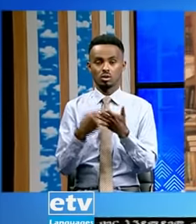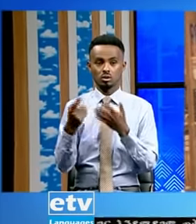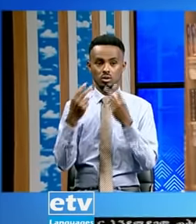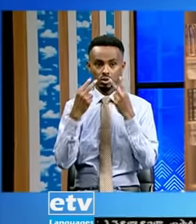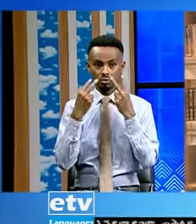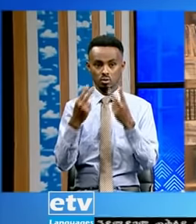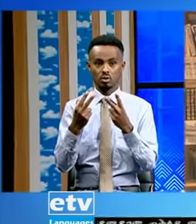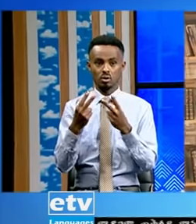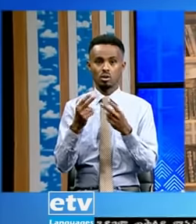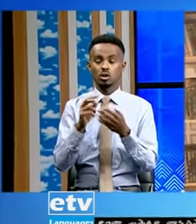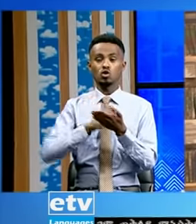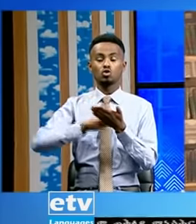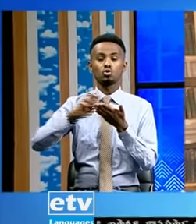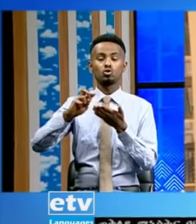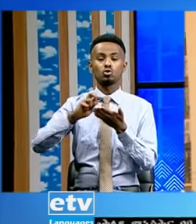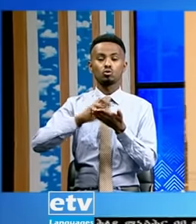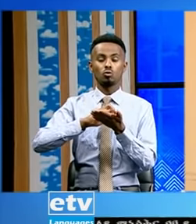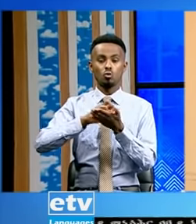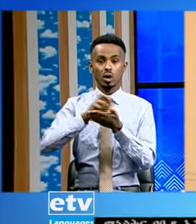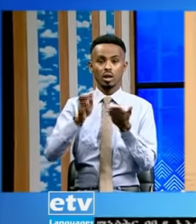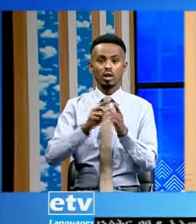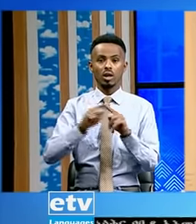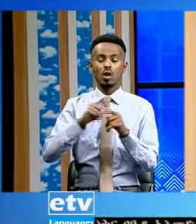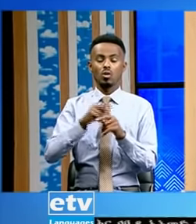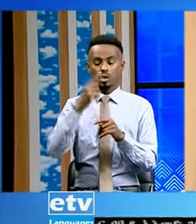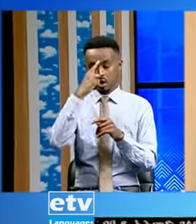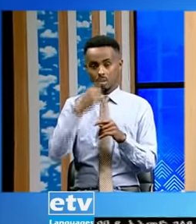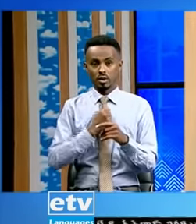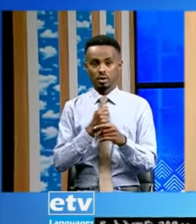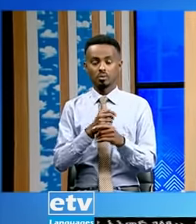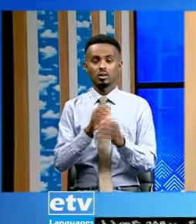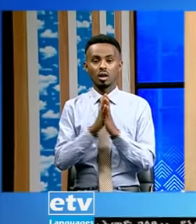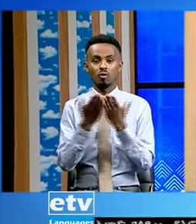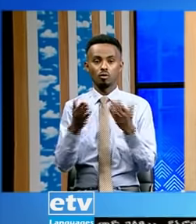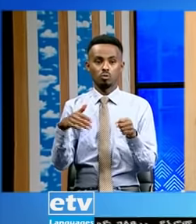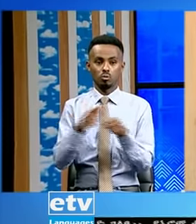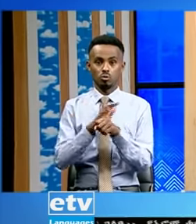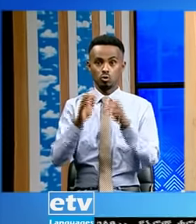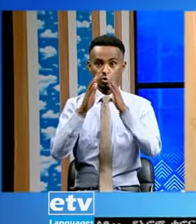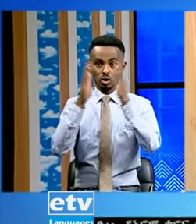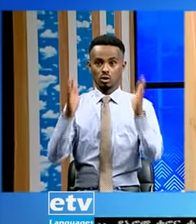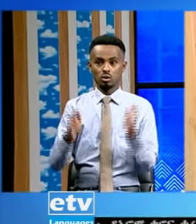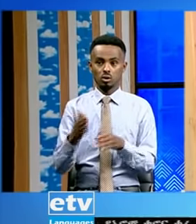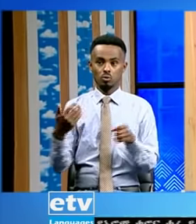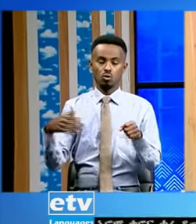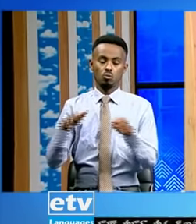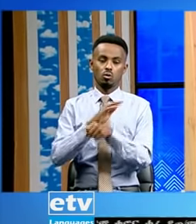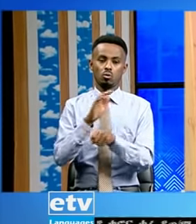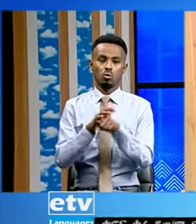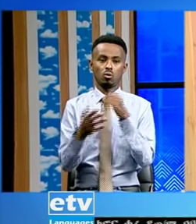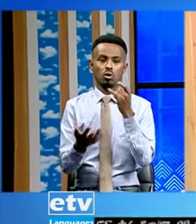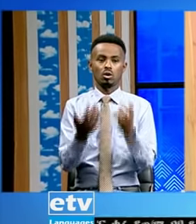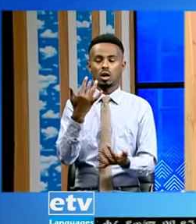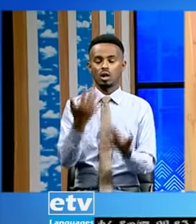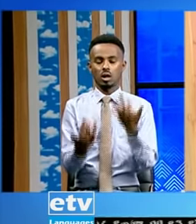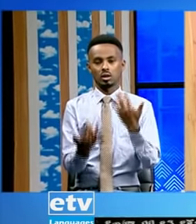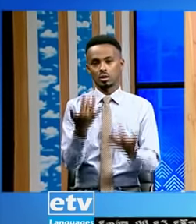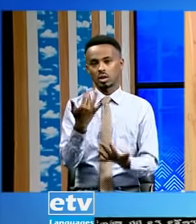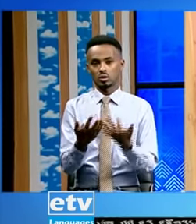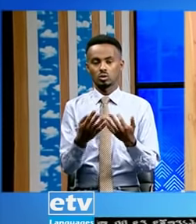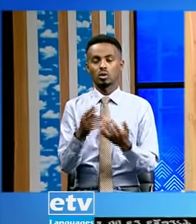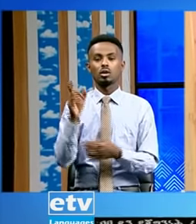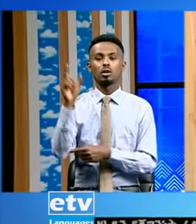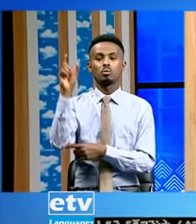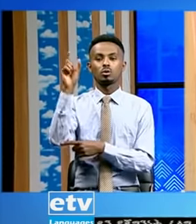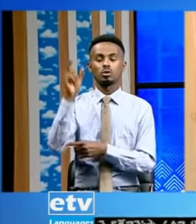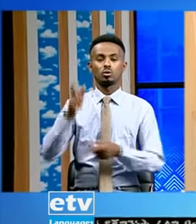ላይ ቅዱስ ቁርአንና የተለያዩ የእምነት መጻሕፍቶች በሙሉ ሳጥን የነበሩትን ሙሉ በሙሉ እንዳቃጠላቸው